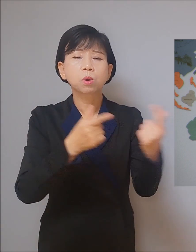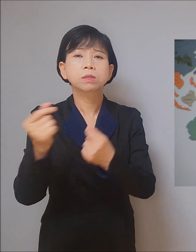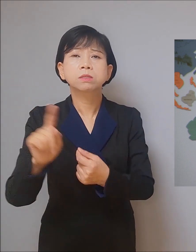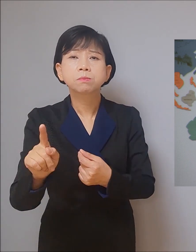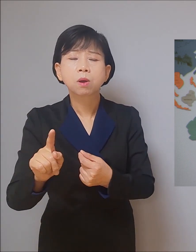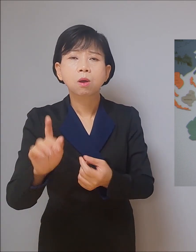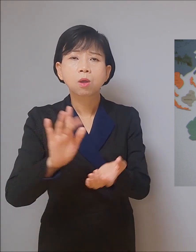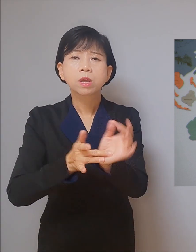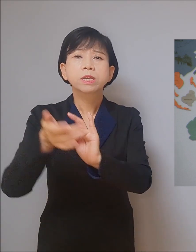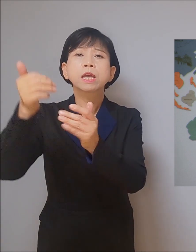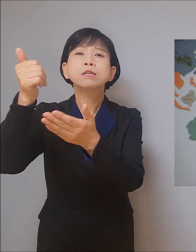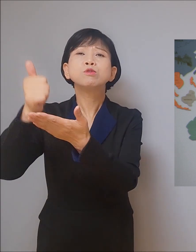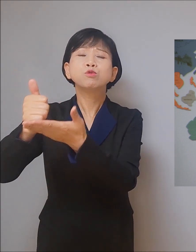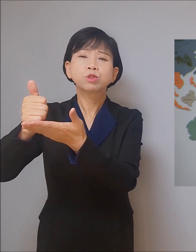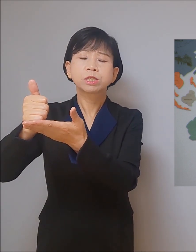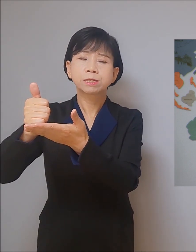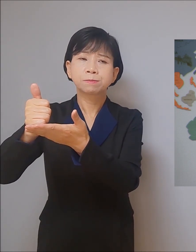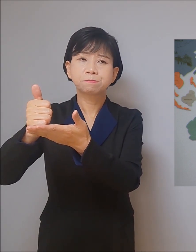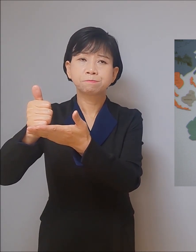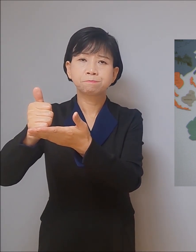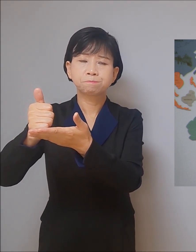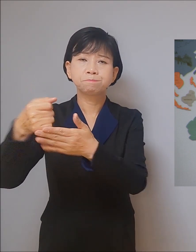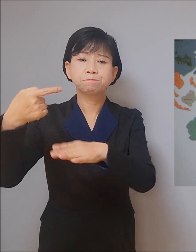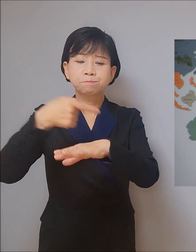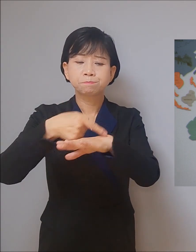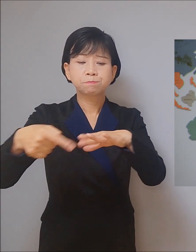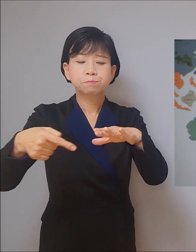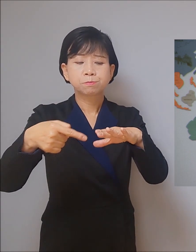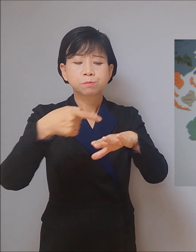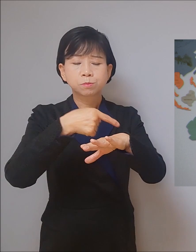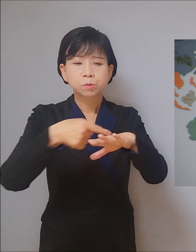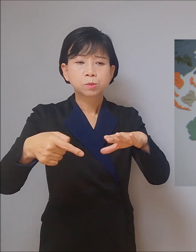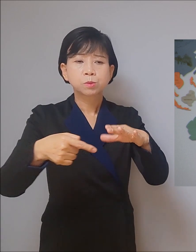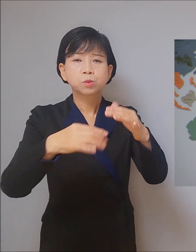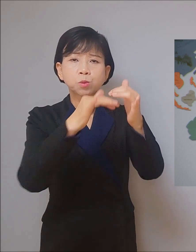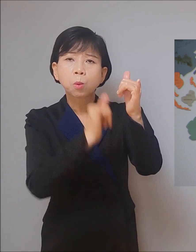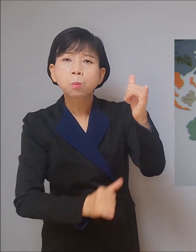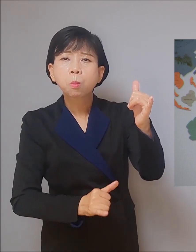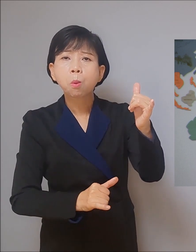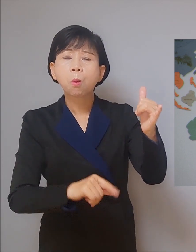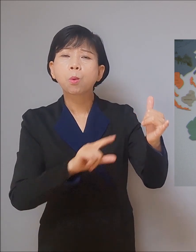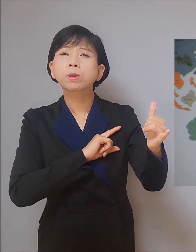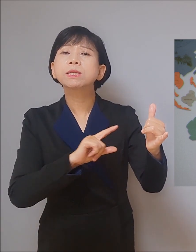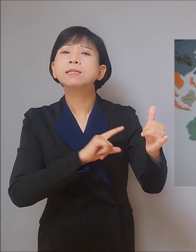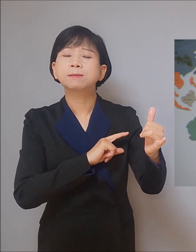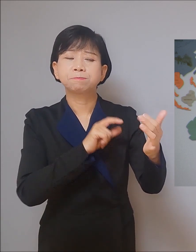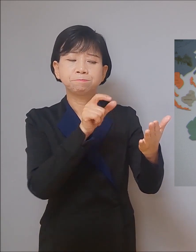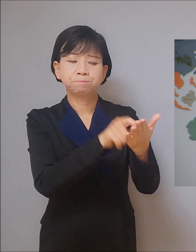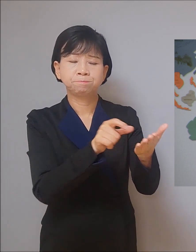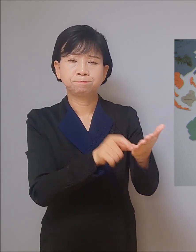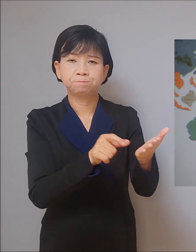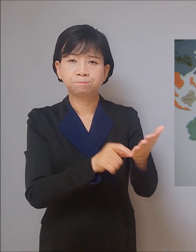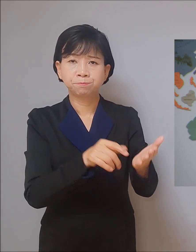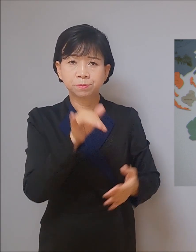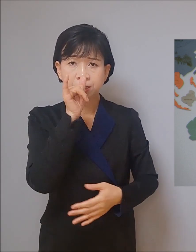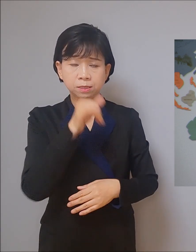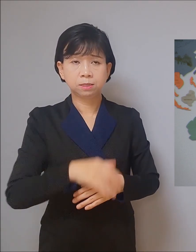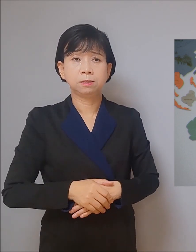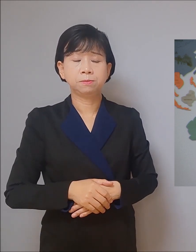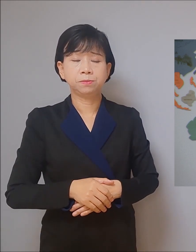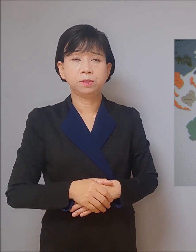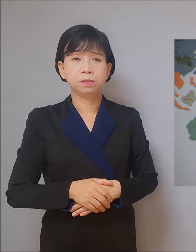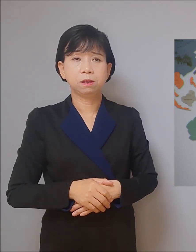예수님의 족보에 그 이름이 들어가 있다는 거죠. 온 인류의 죄를 대속하기 위해서